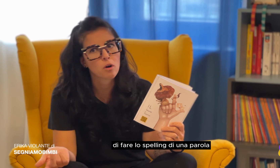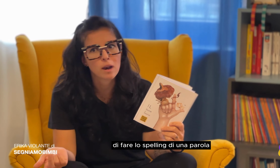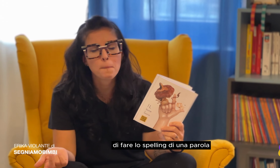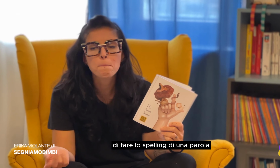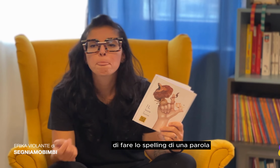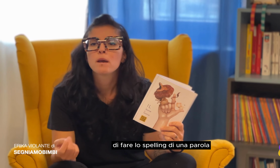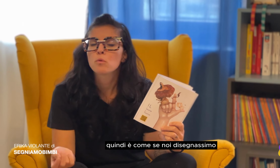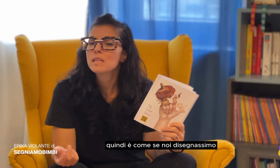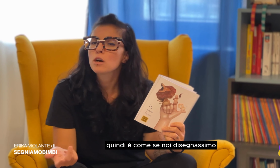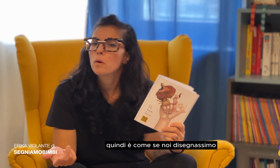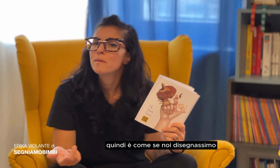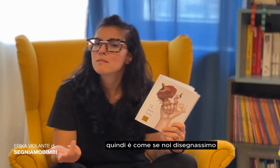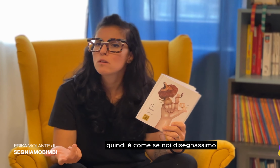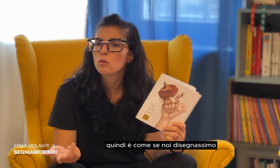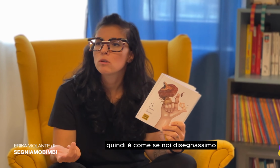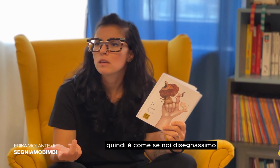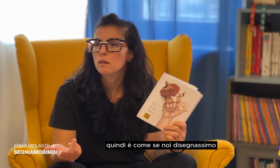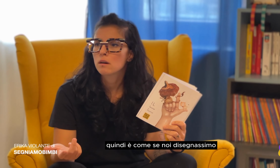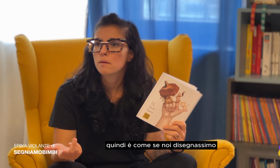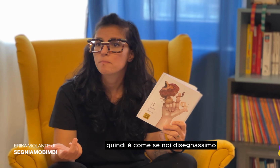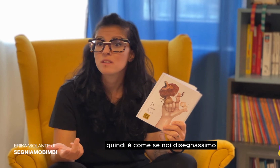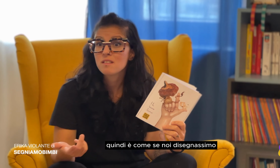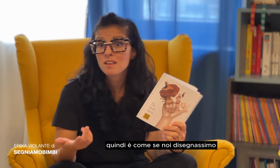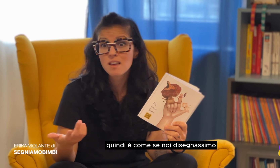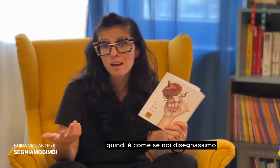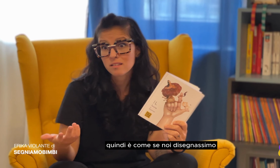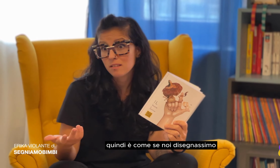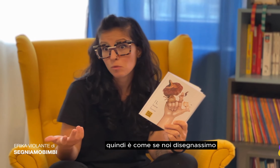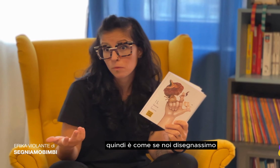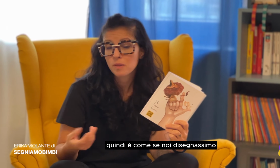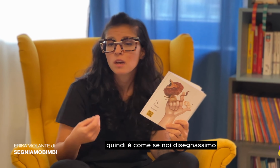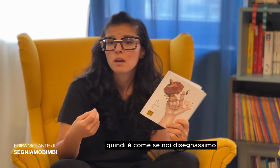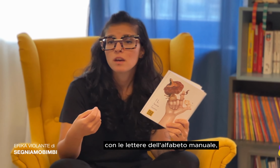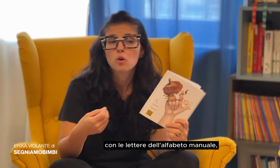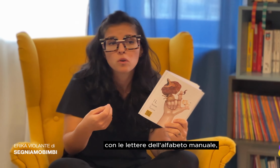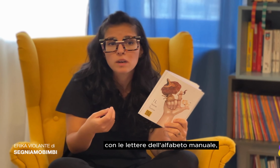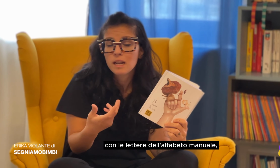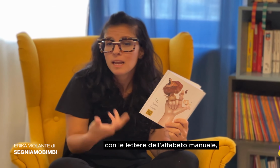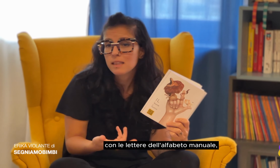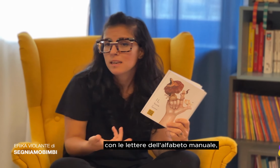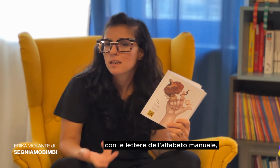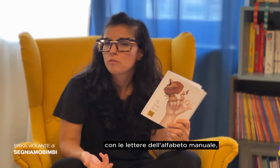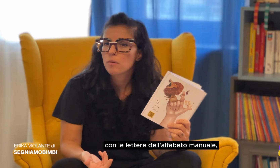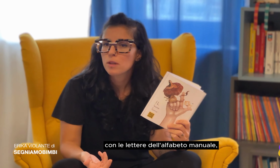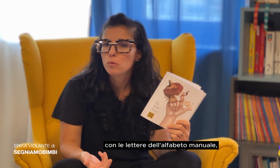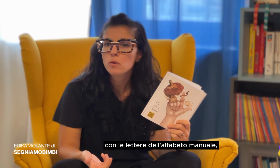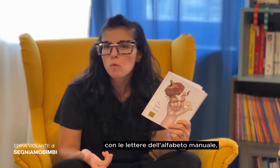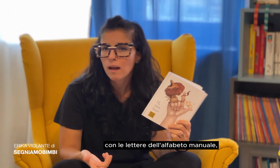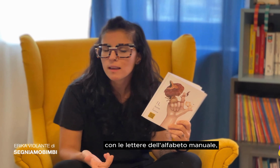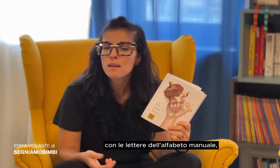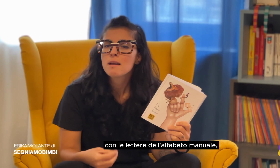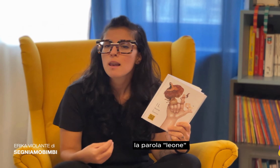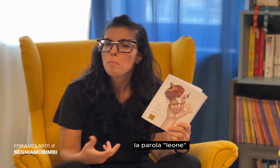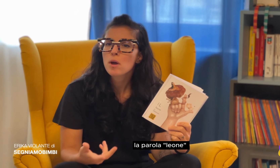parola. Quindi è come se noi disegnassimo con le lettere dell'alfabeto manuale la